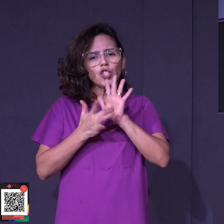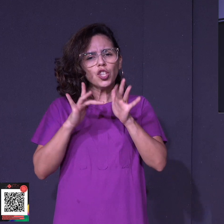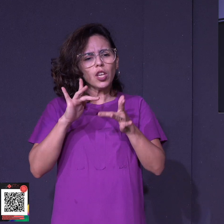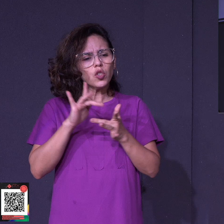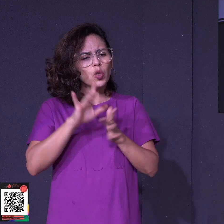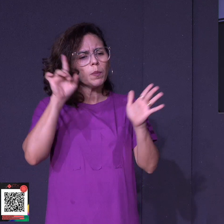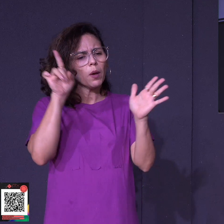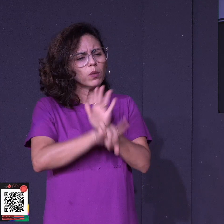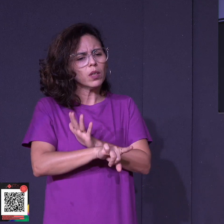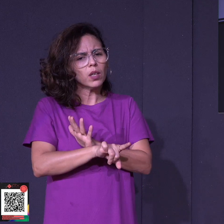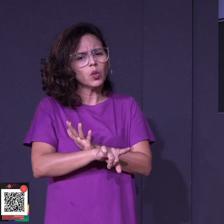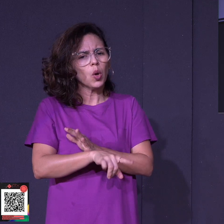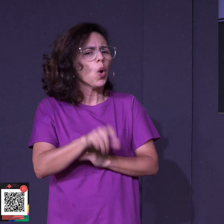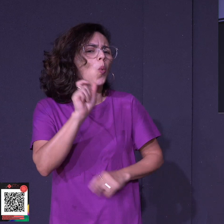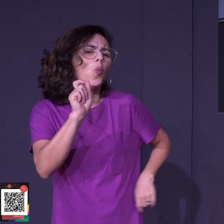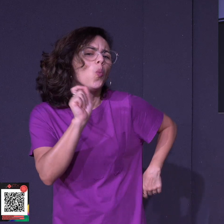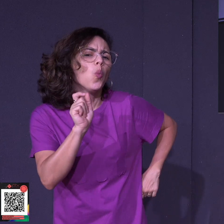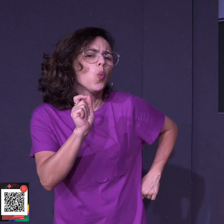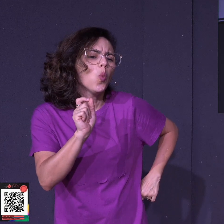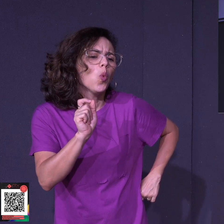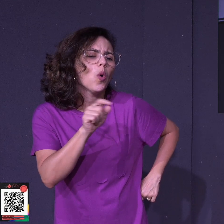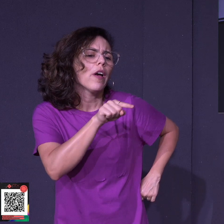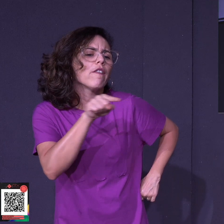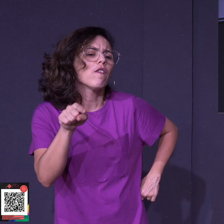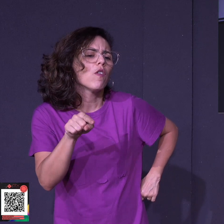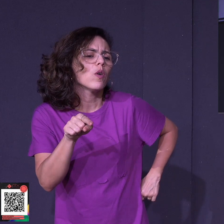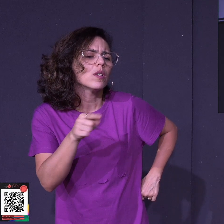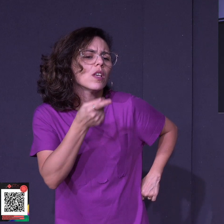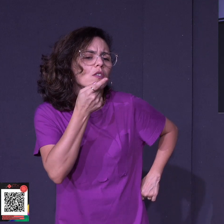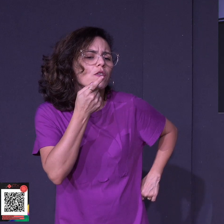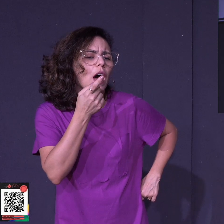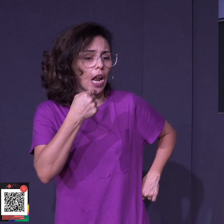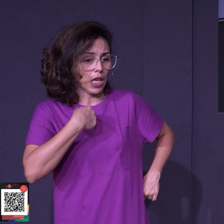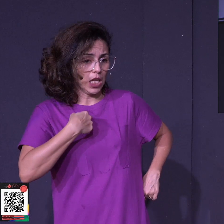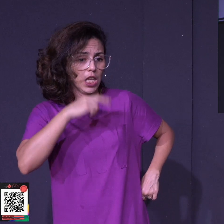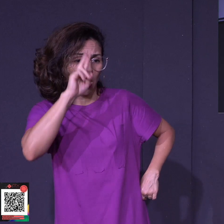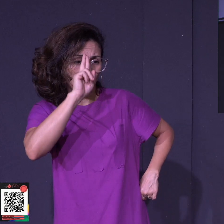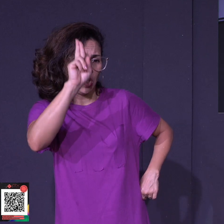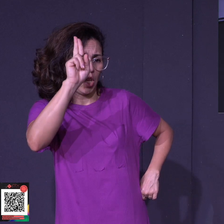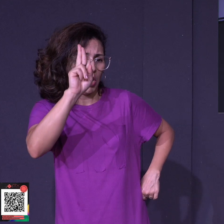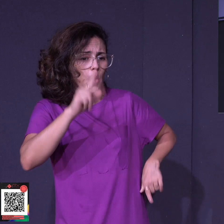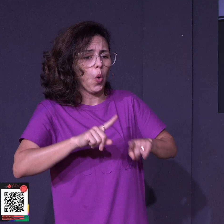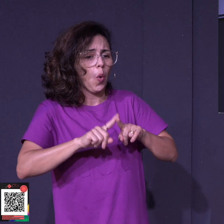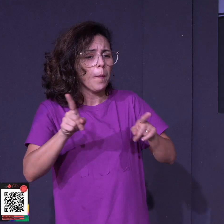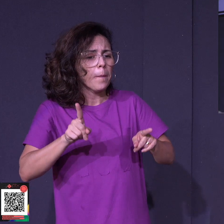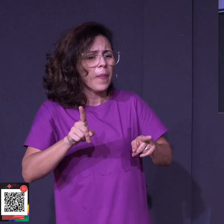fazem o que eu mando? O que é que ele está dizendo? Pare de se enganar.